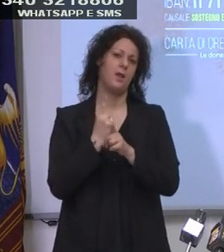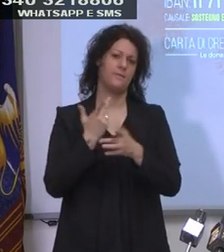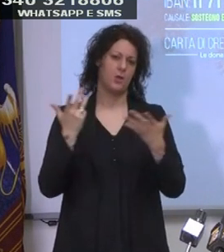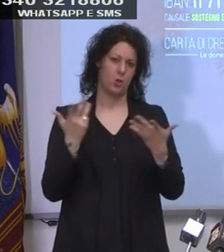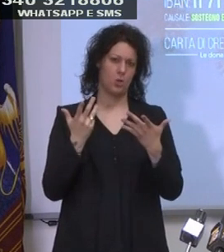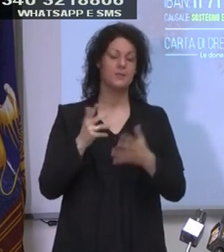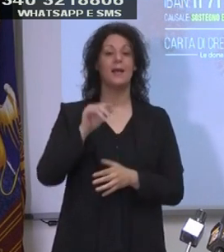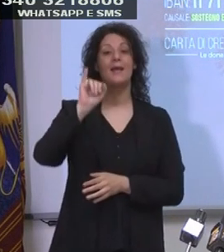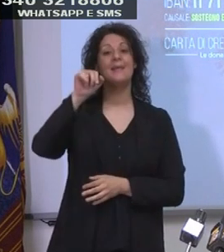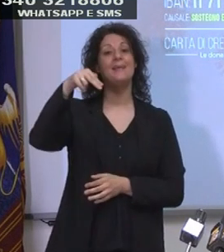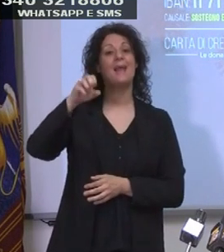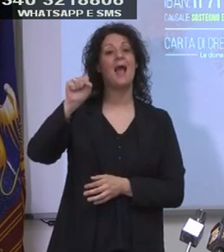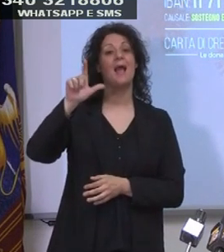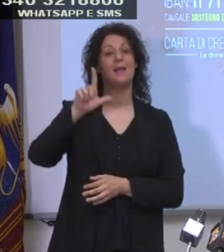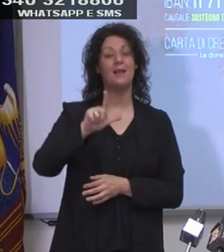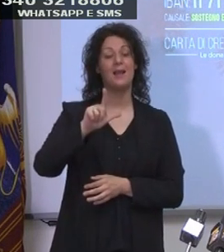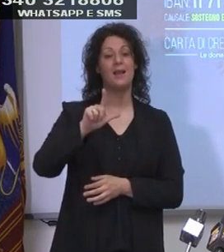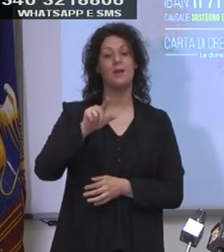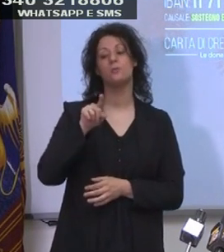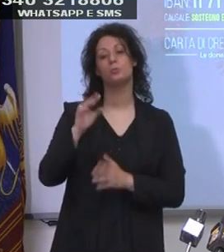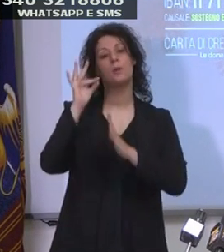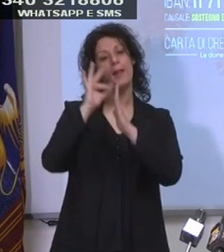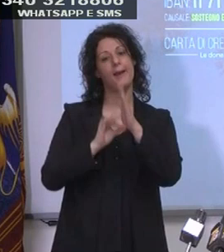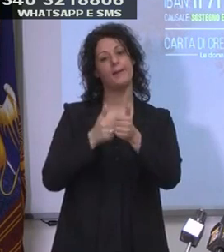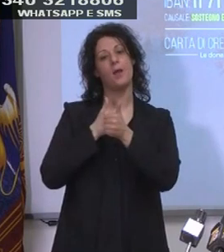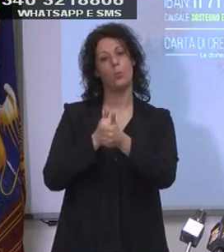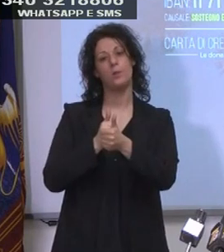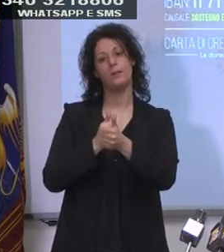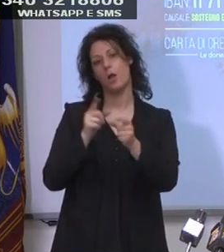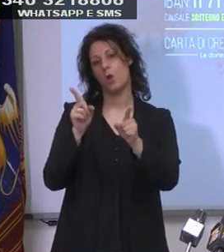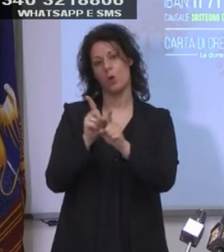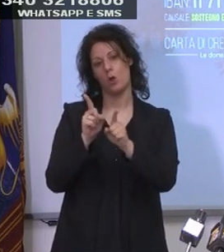io lo voglio considerare come indicazione, l'avevo letta quella roba, e diventi